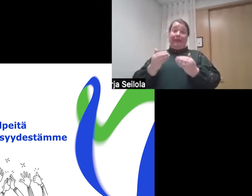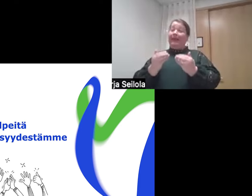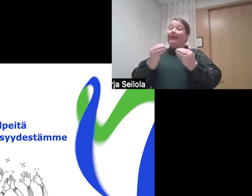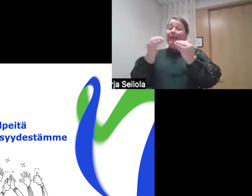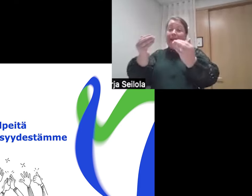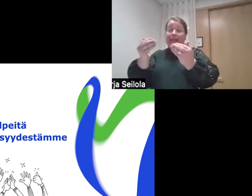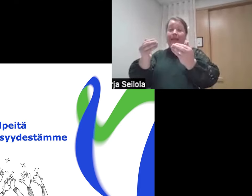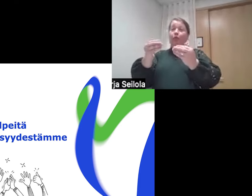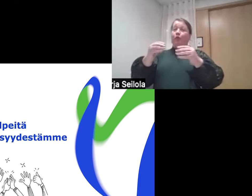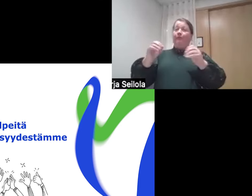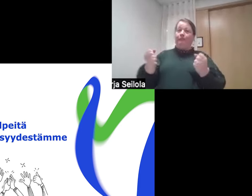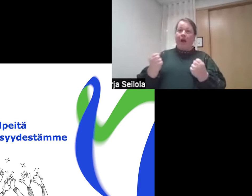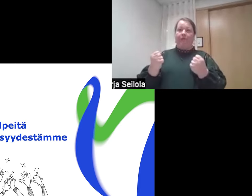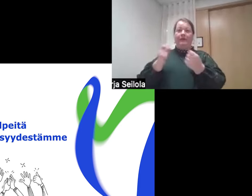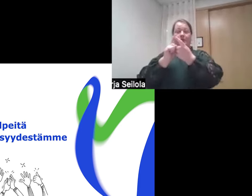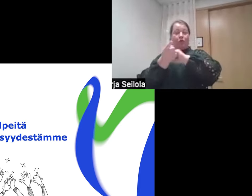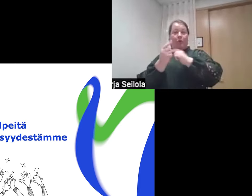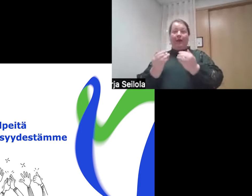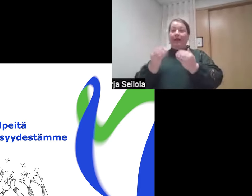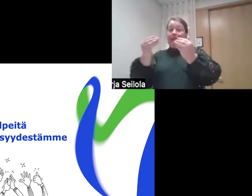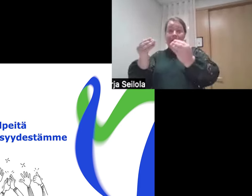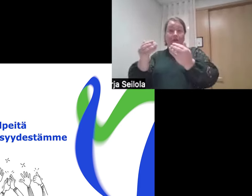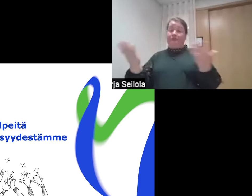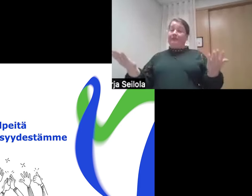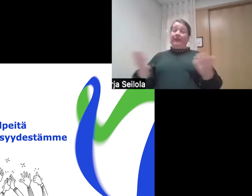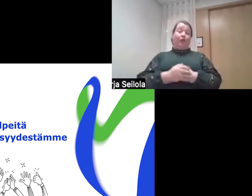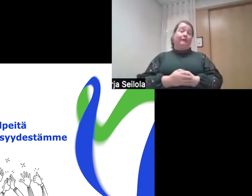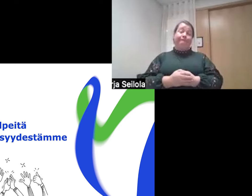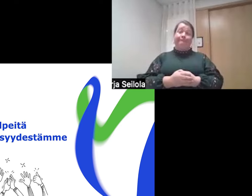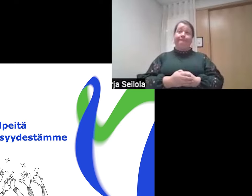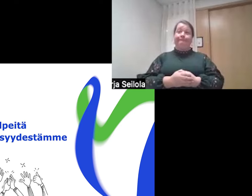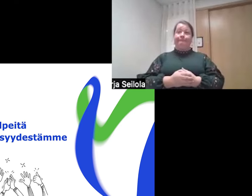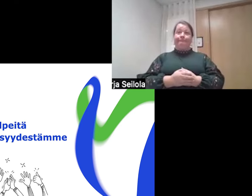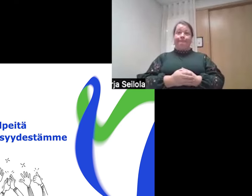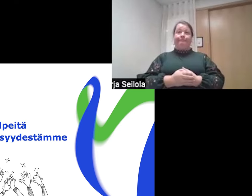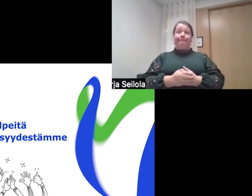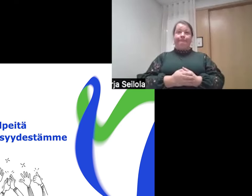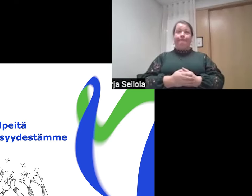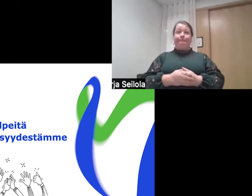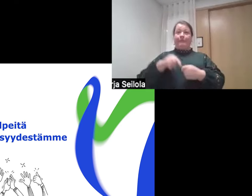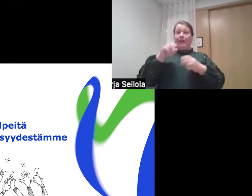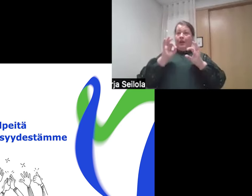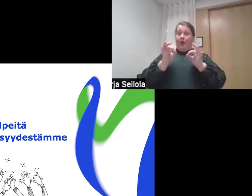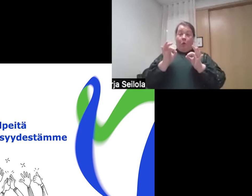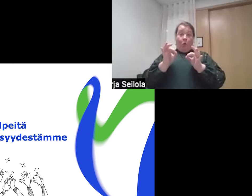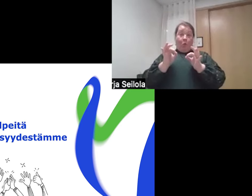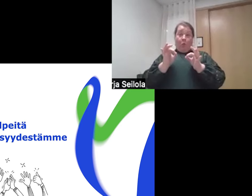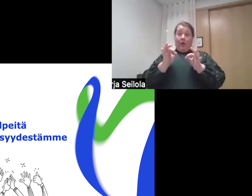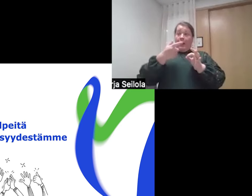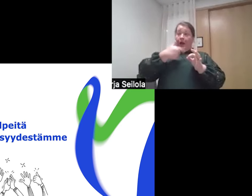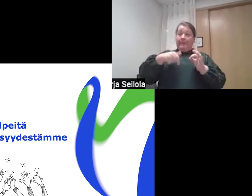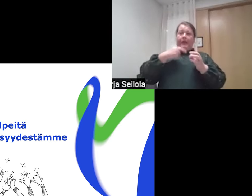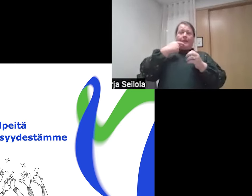viittomakieltä käyttää, niin myöskään viittomakielen asiat eivät edisty. Eli tämä on